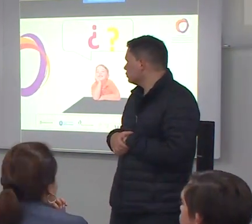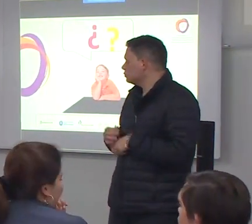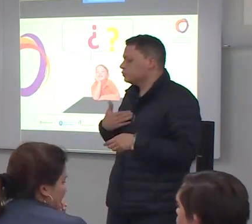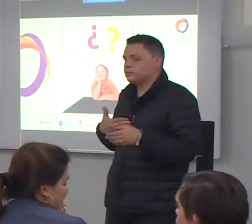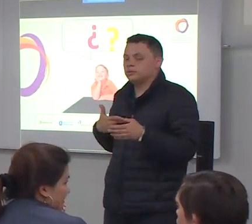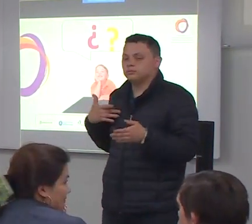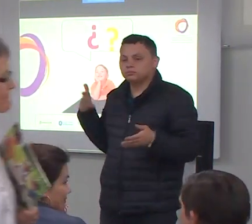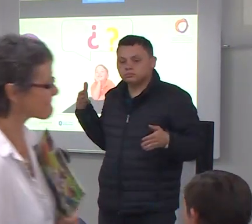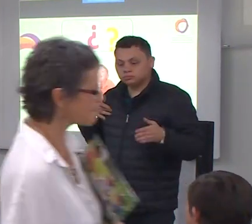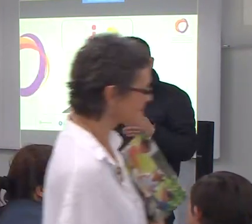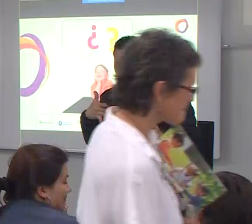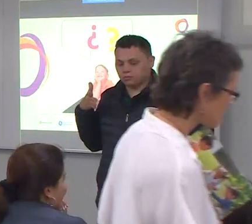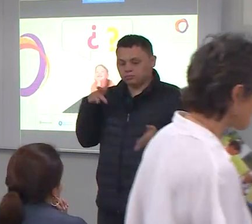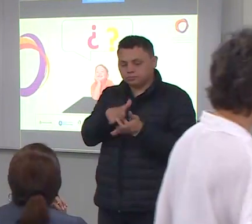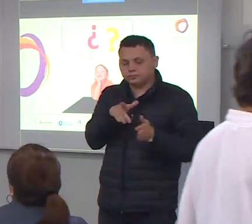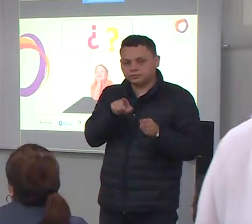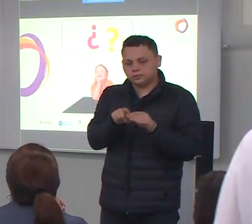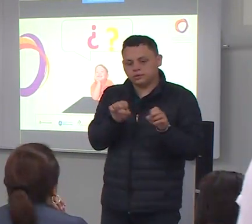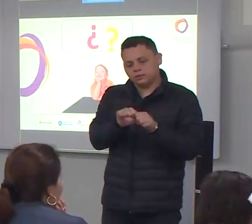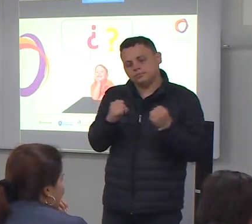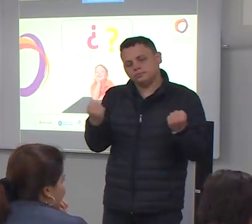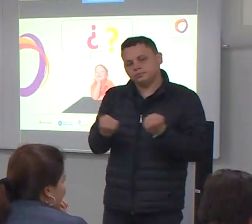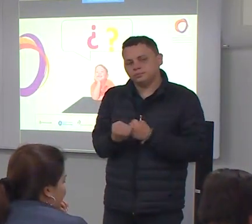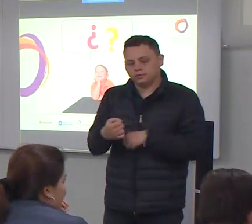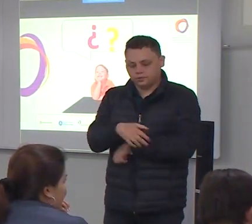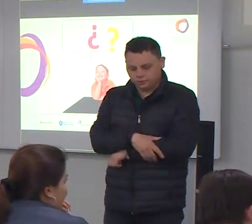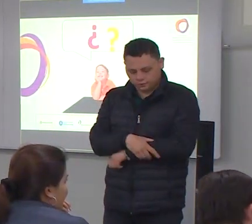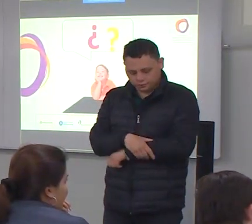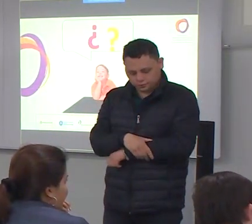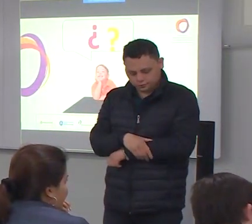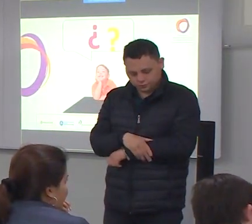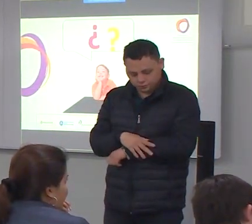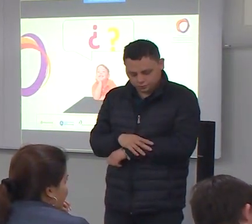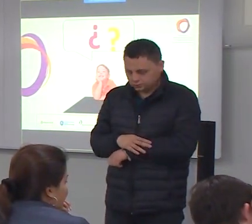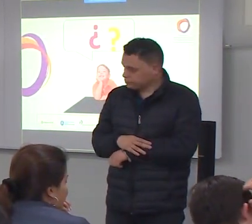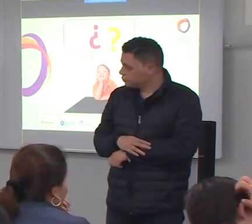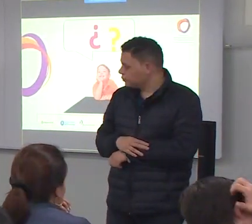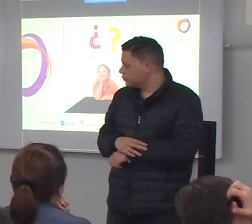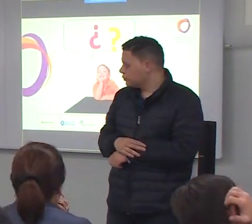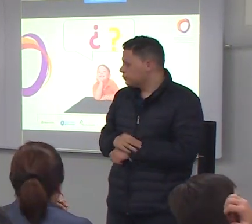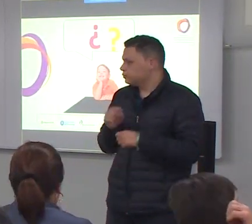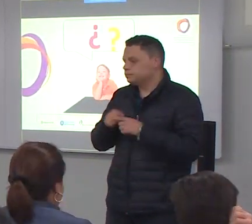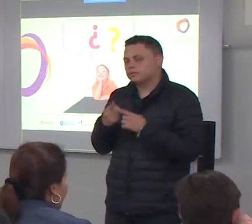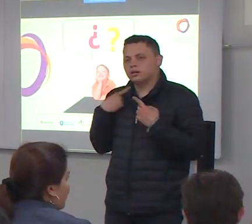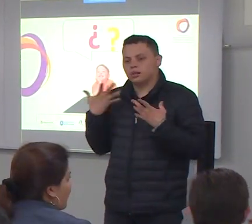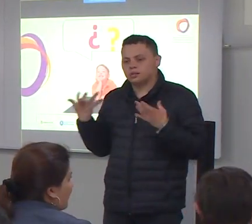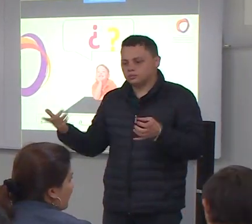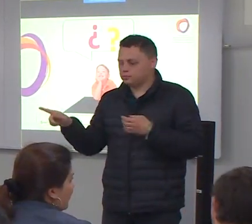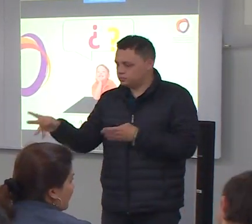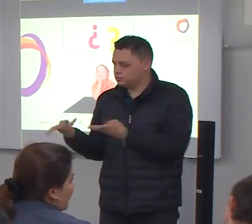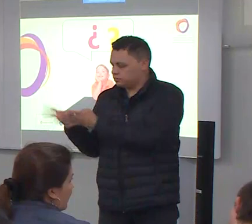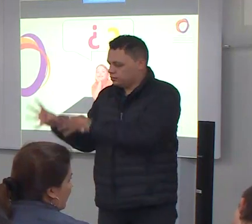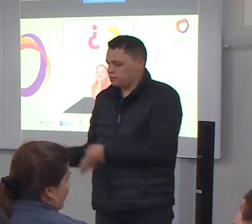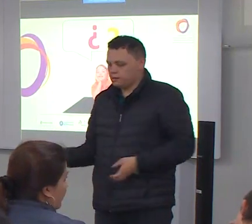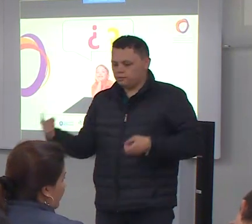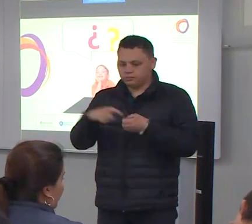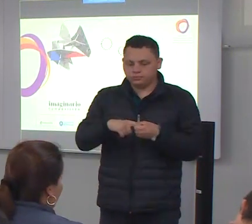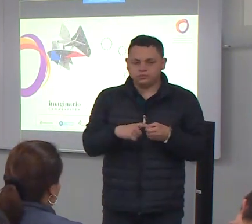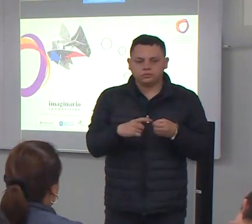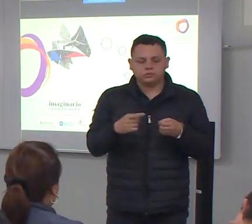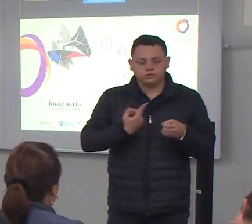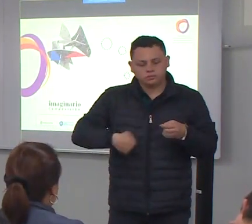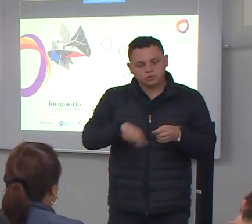al aula uno piensa bueno con qué expectativa llega el estudiante y qué es lo que nosotros debemos